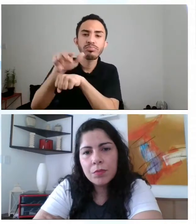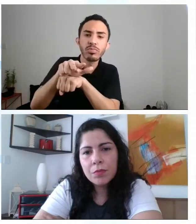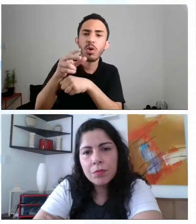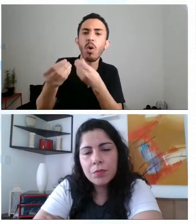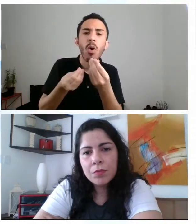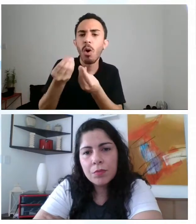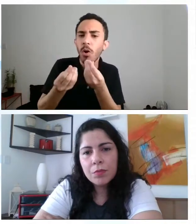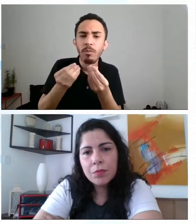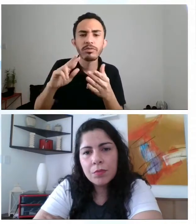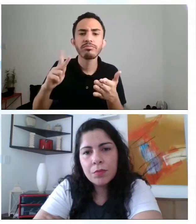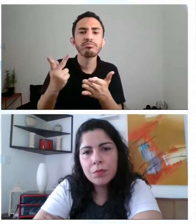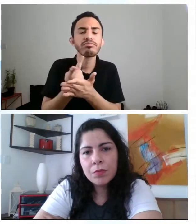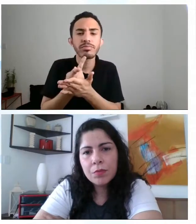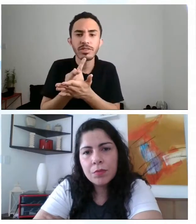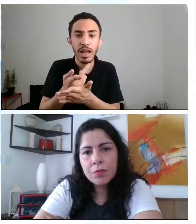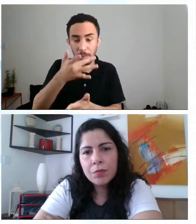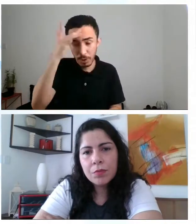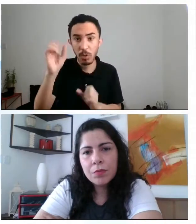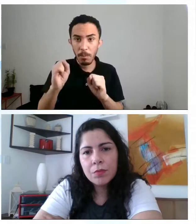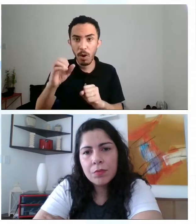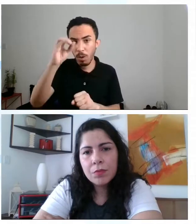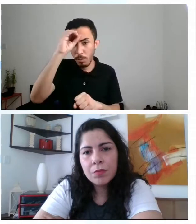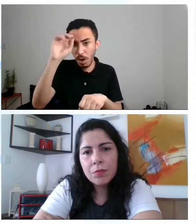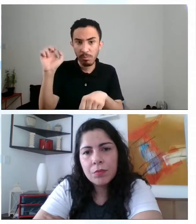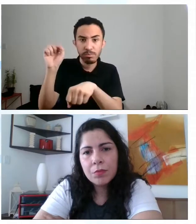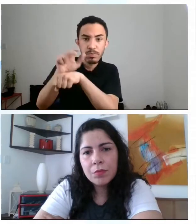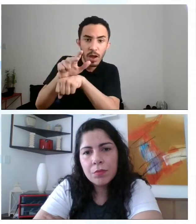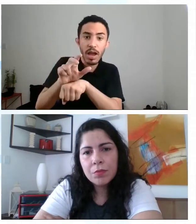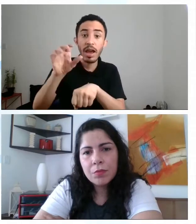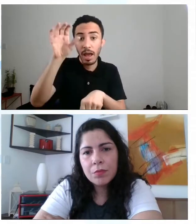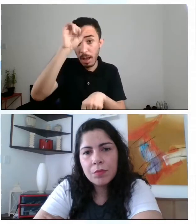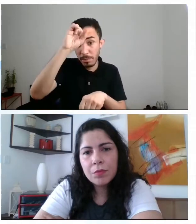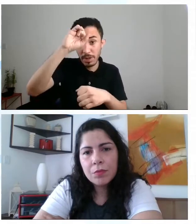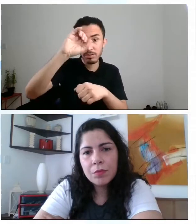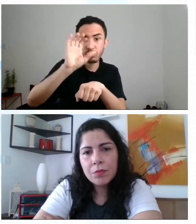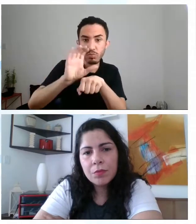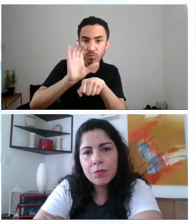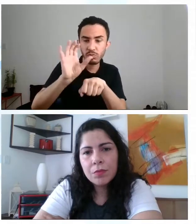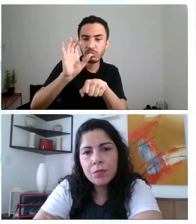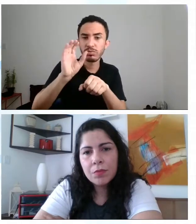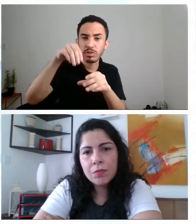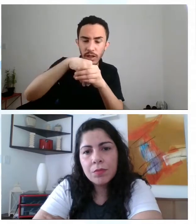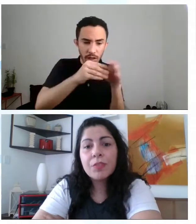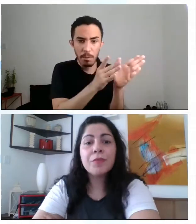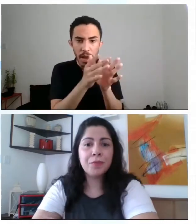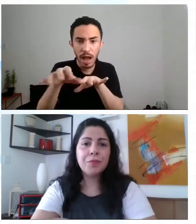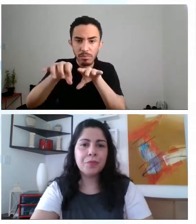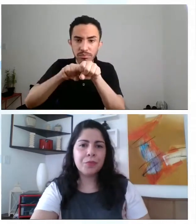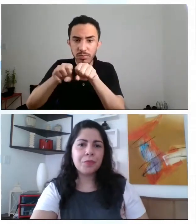sem formação alguma e vai aprender durante o curso?